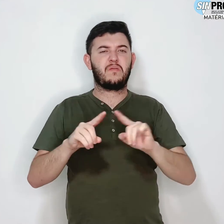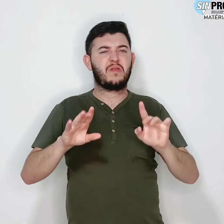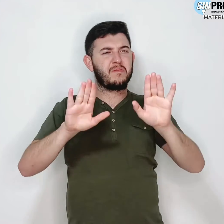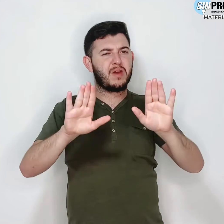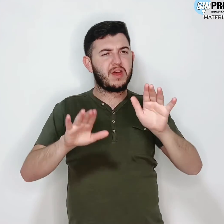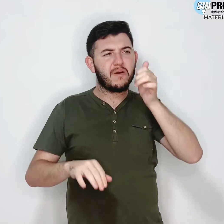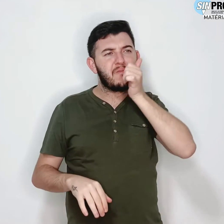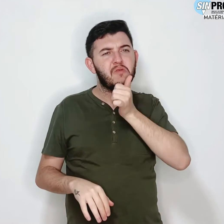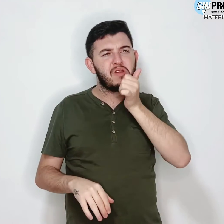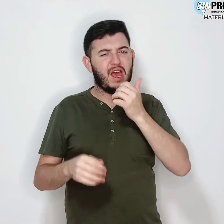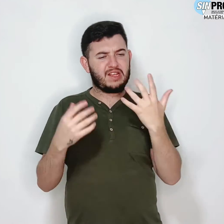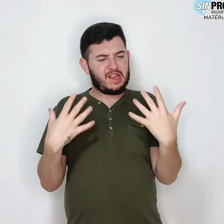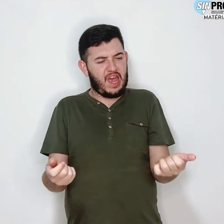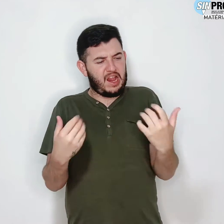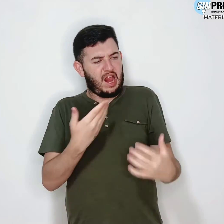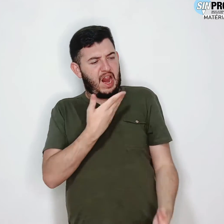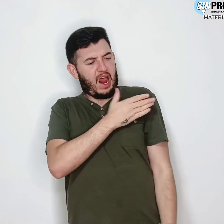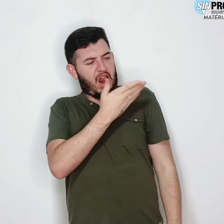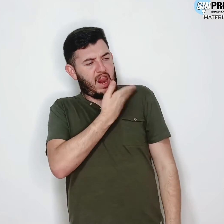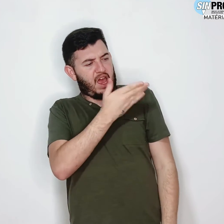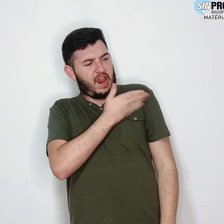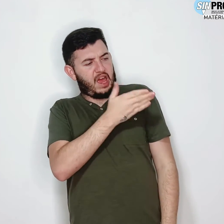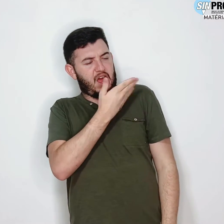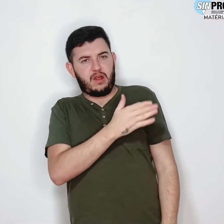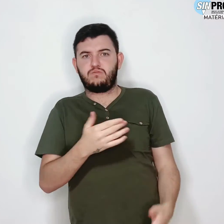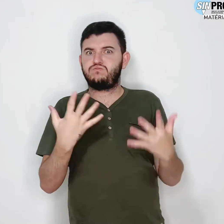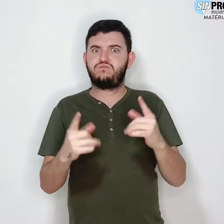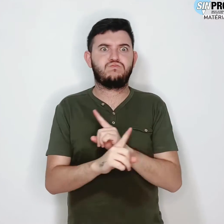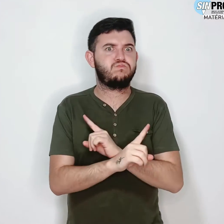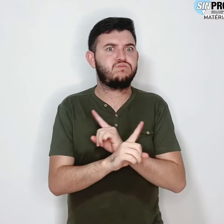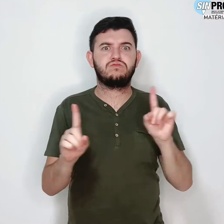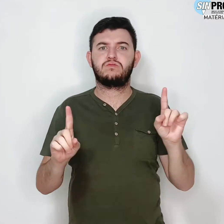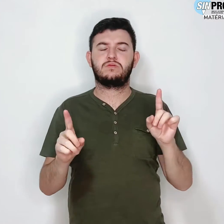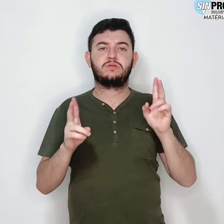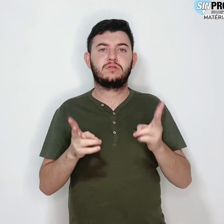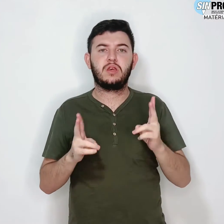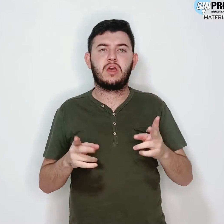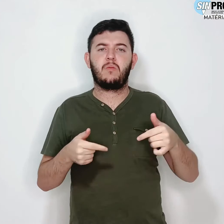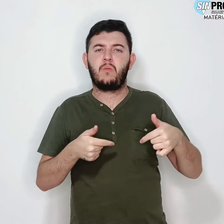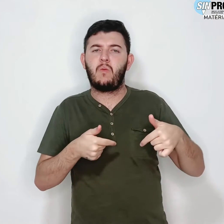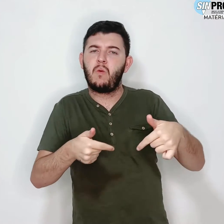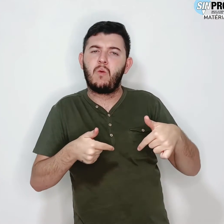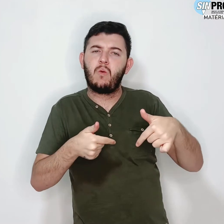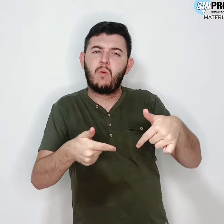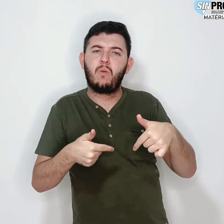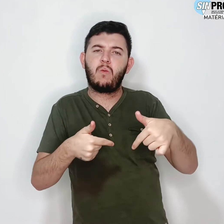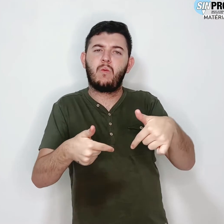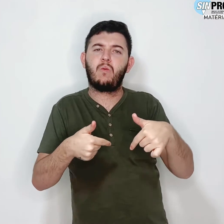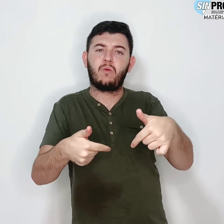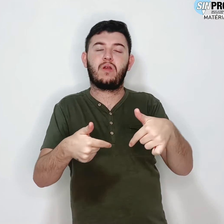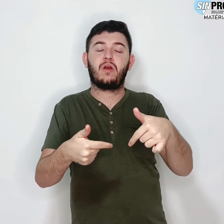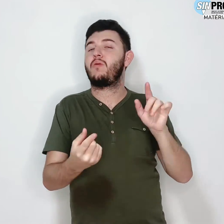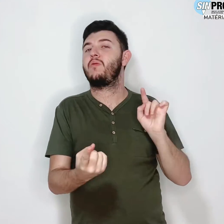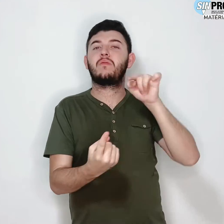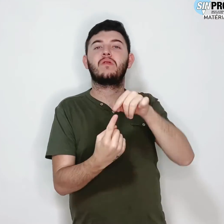de decisões da sociedade. Sempre lutaram por liberdade, pelo direito de ser,